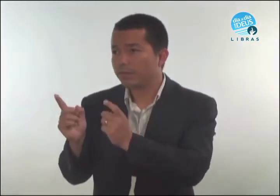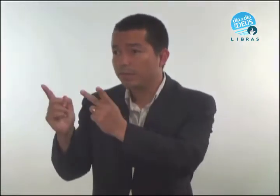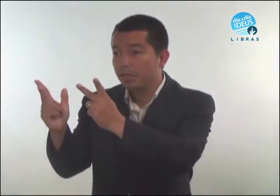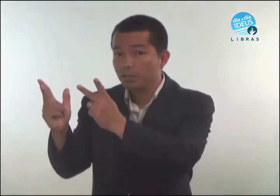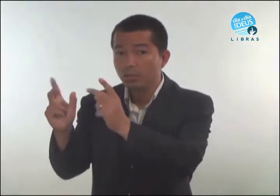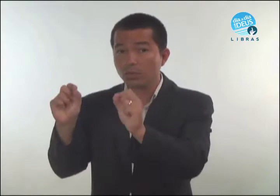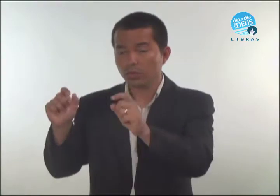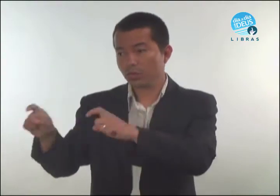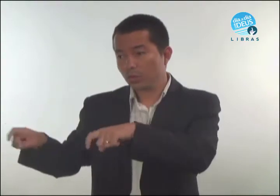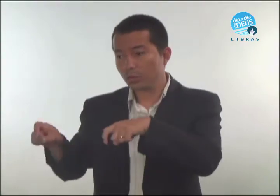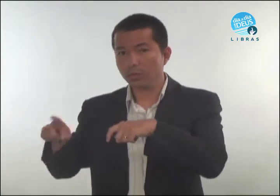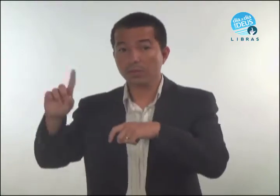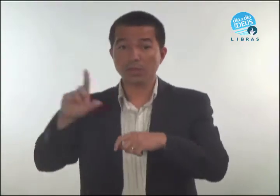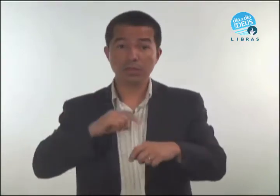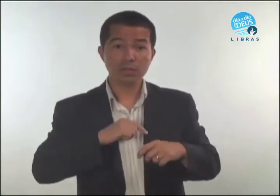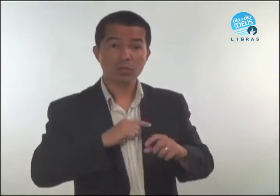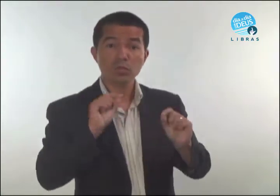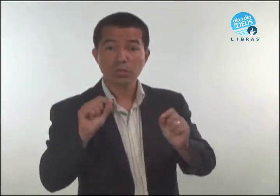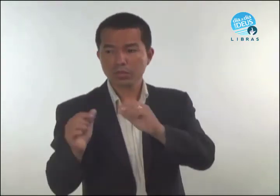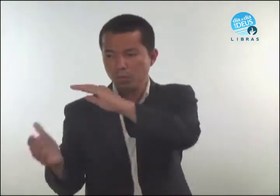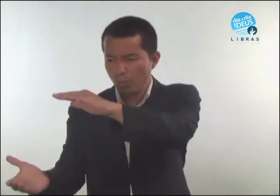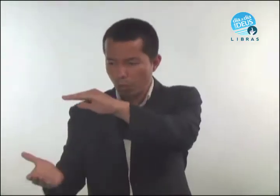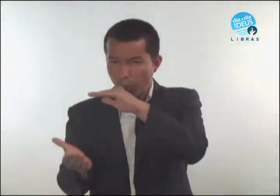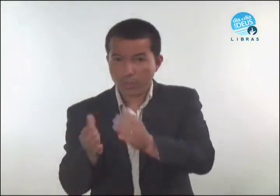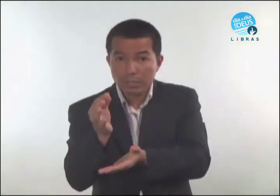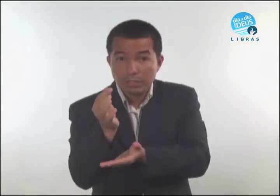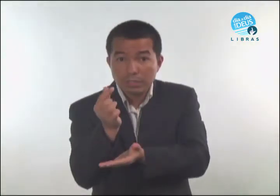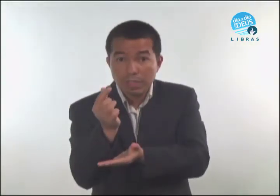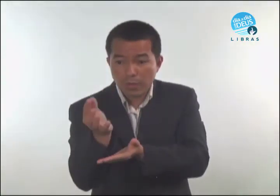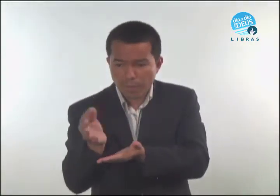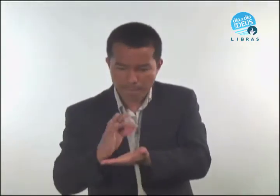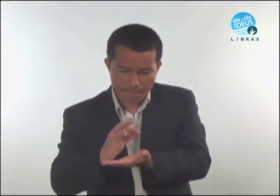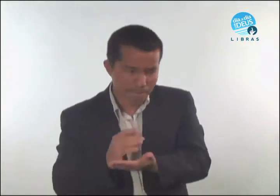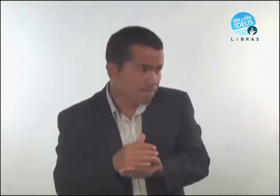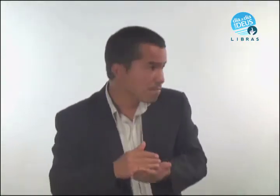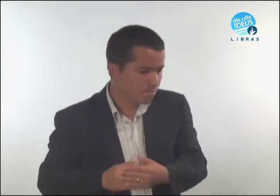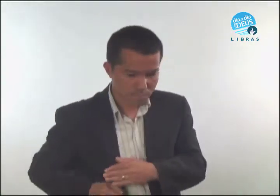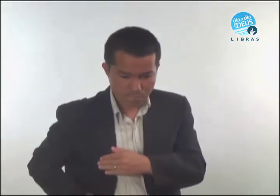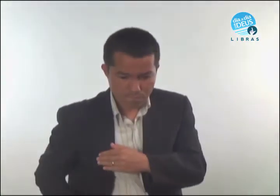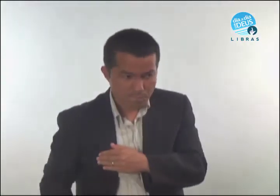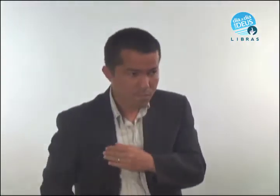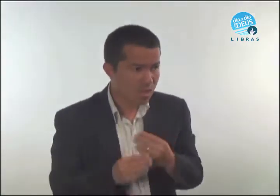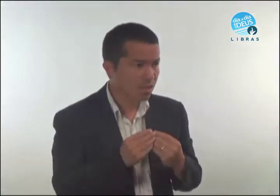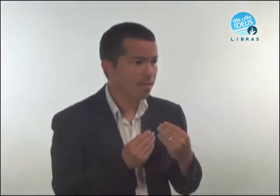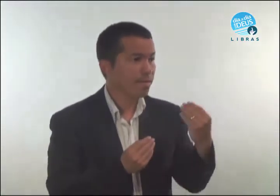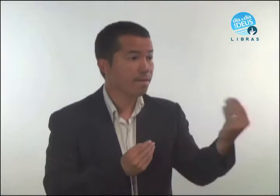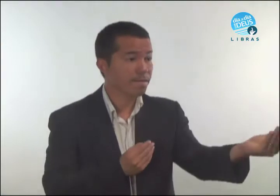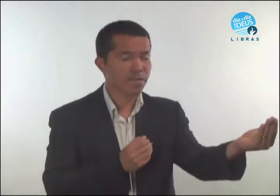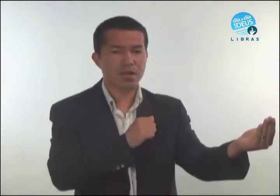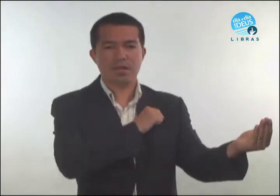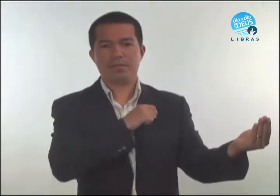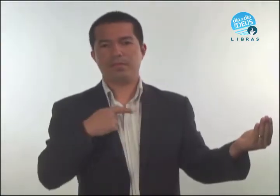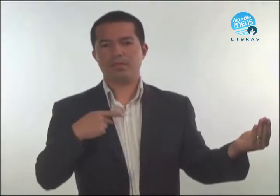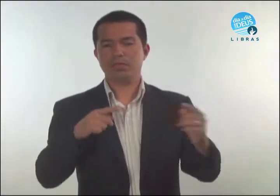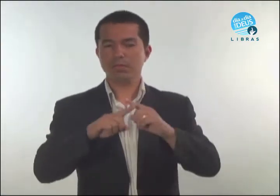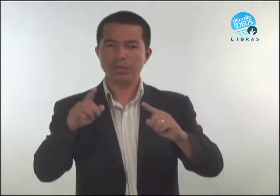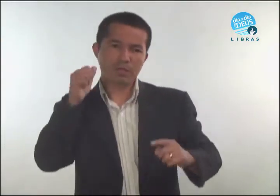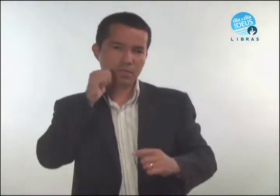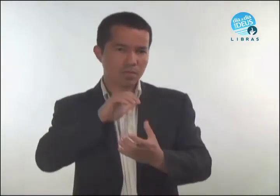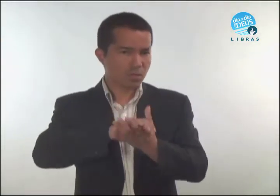parte do dinheiro aos apóstolos, ficando com o resto. E Safira sabia disso.